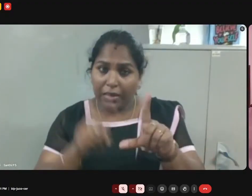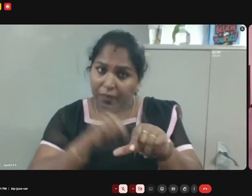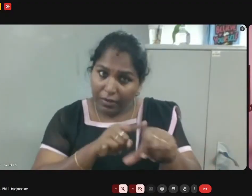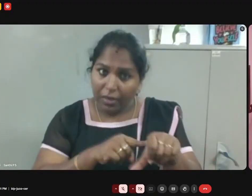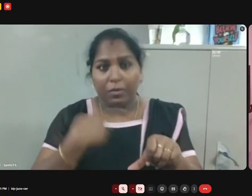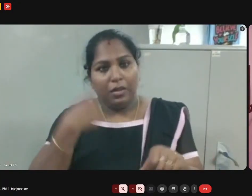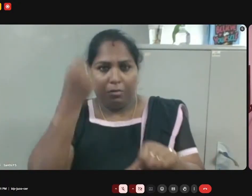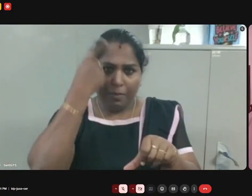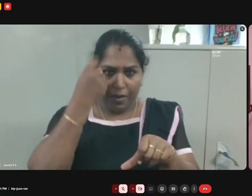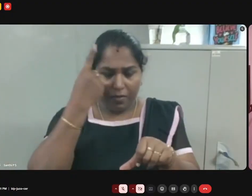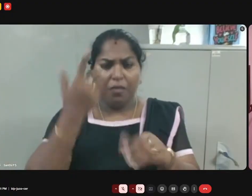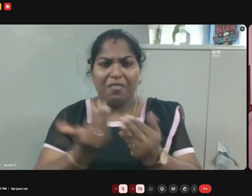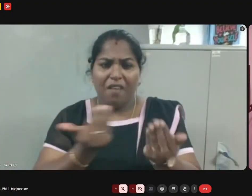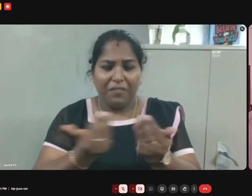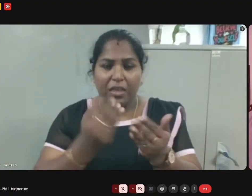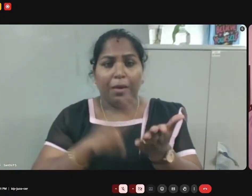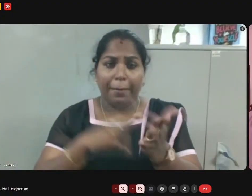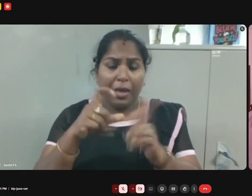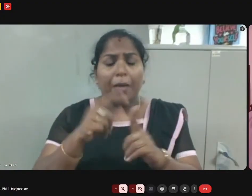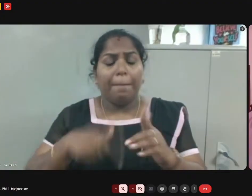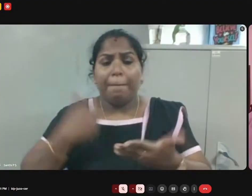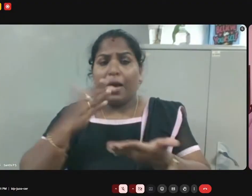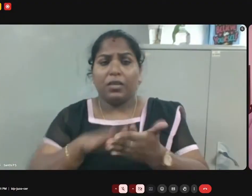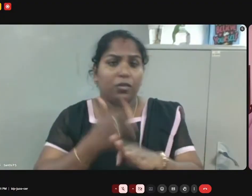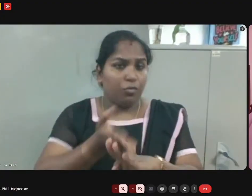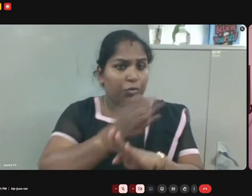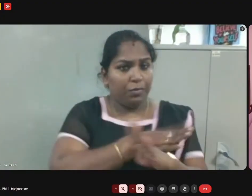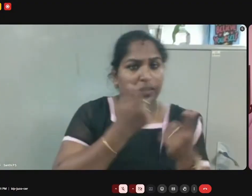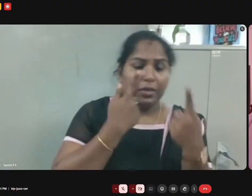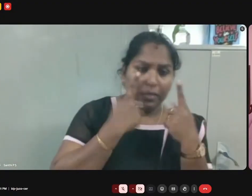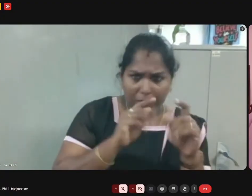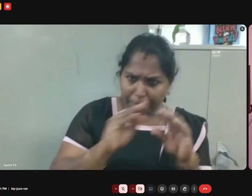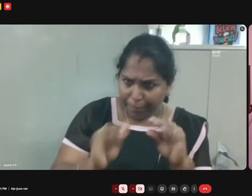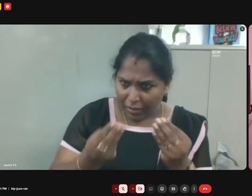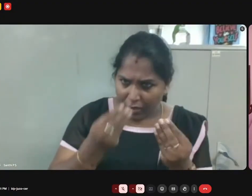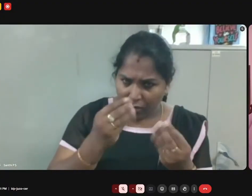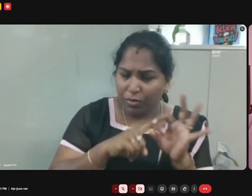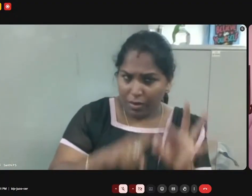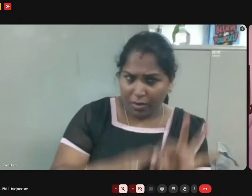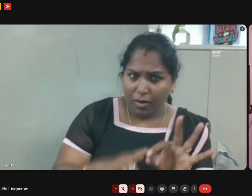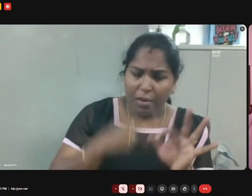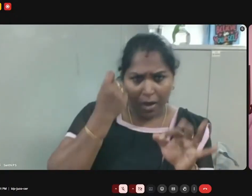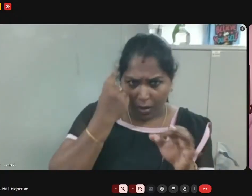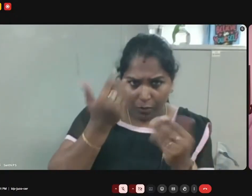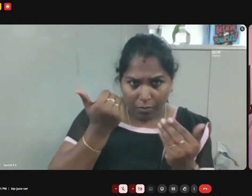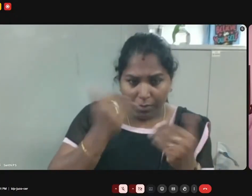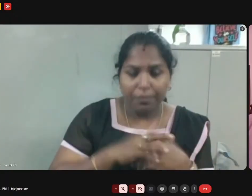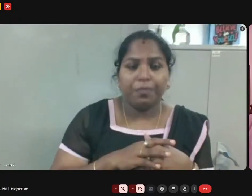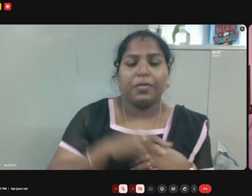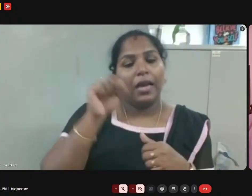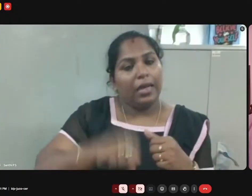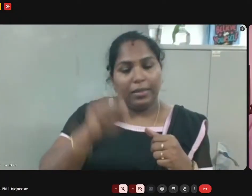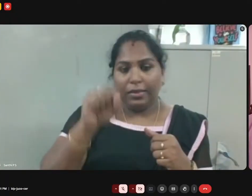അറിയുന്നുണ്ടാവുക. അപ്പോ മാരേജിന് മുന്നേ ഇത് ടെസ്റ്റ് ചെയ്ത് കഴിഞ്ഞാൽ നല്ലതല്ലേ? അങ്ങനെ ഒരു അപ്പൊ അറിയാൻ പറ്റുമോ?